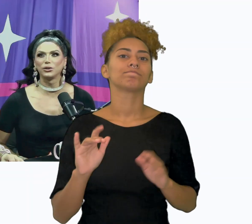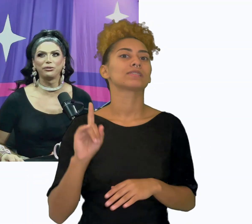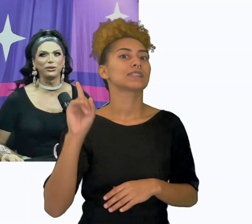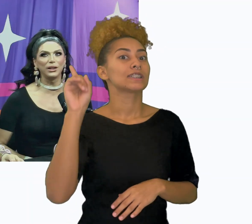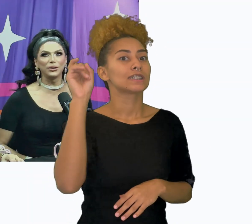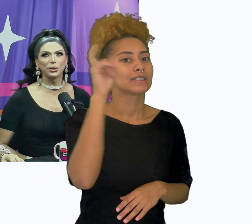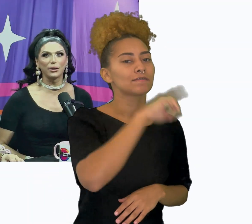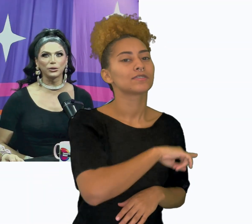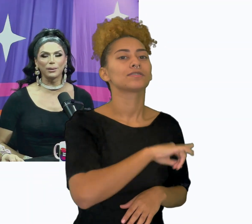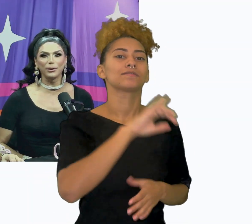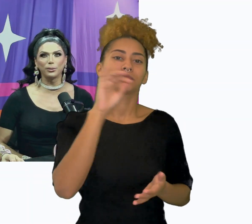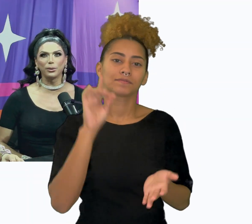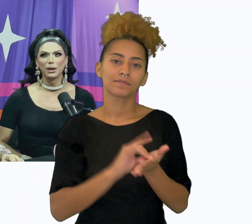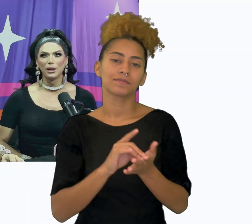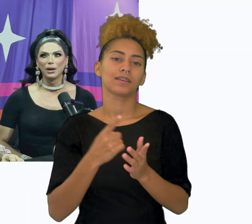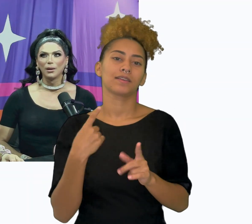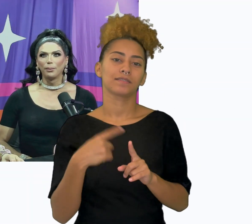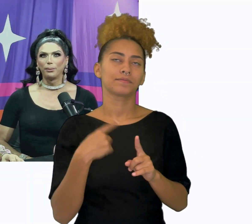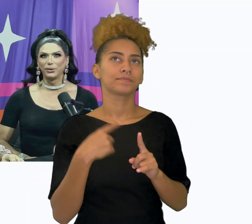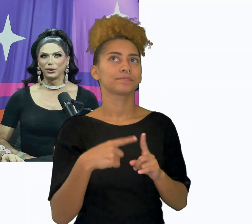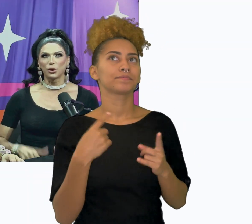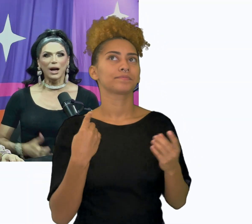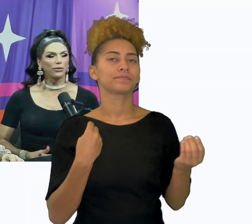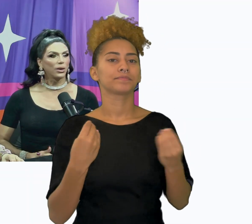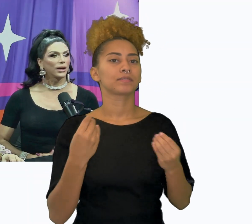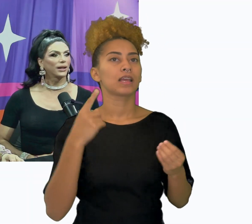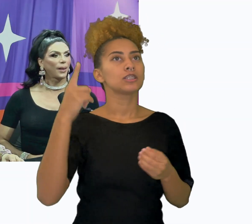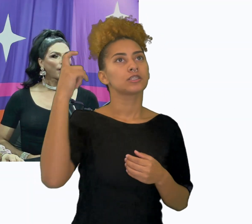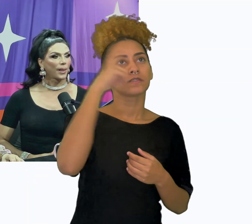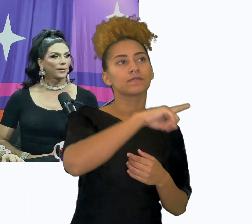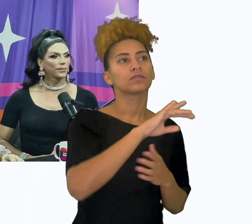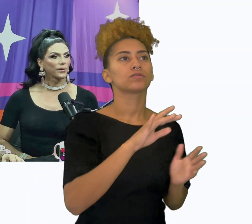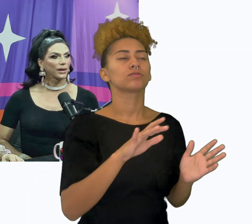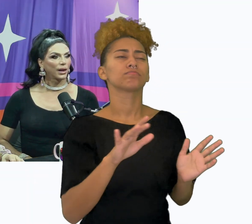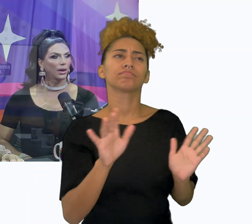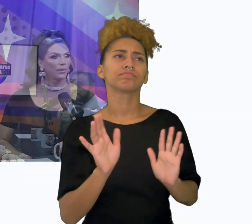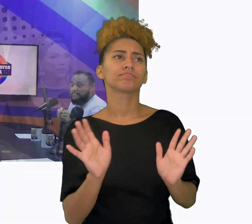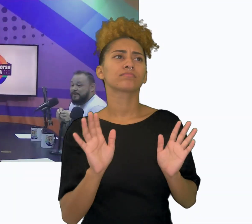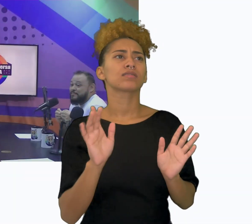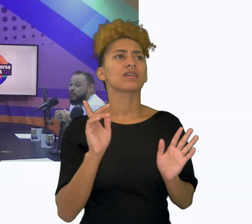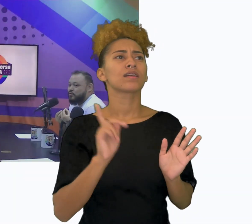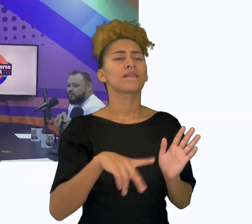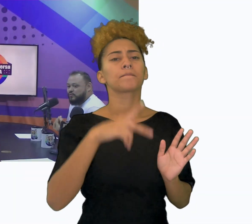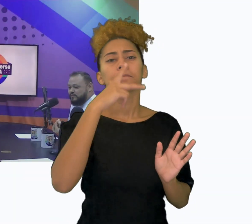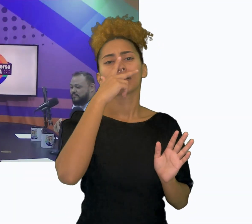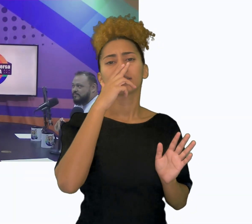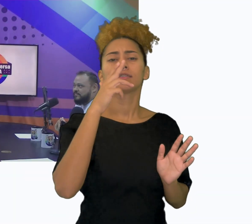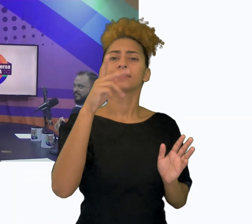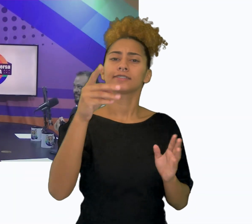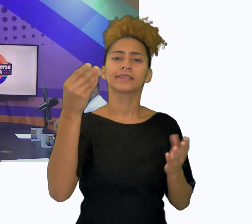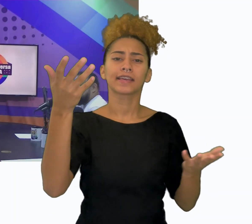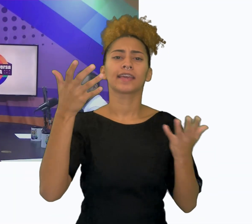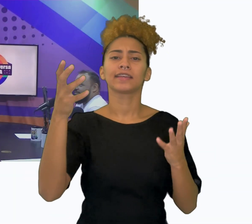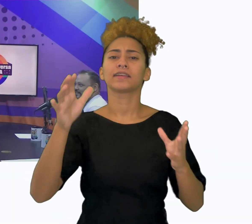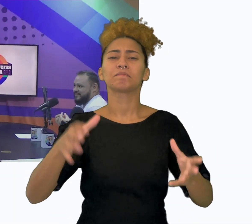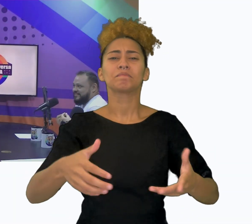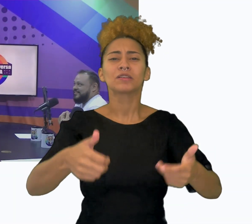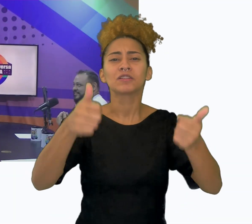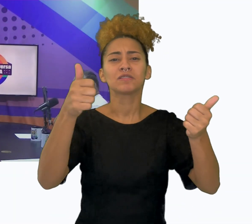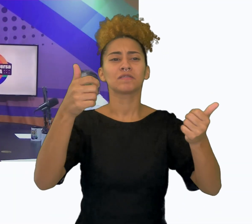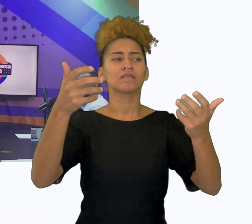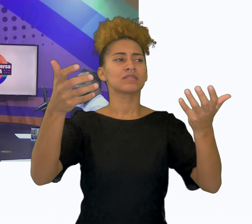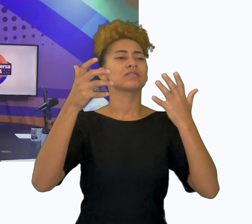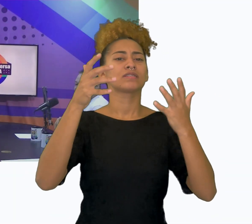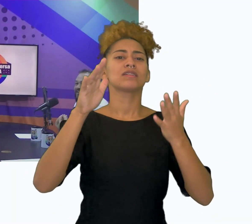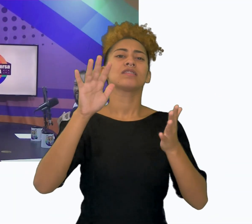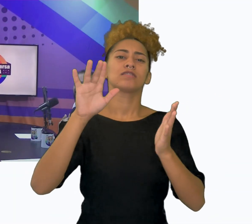que difícil era justamente por... Eu acho que ele não era difícil, eu acho que ele era primoroso. Primoroso e